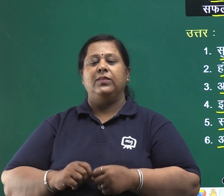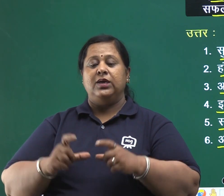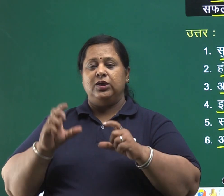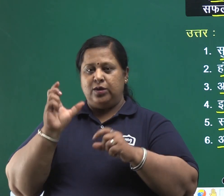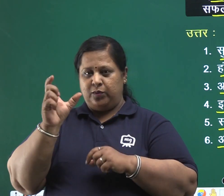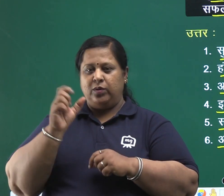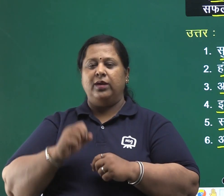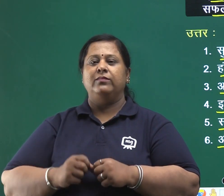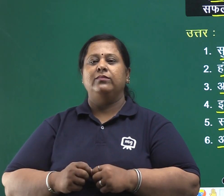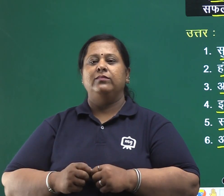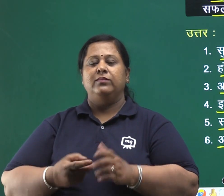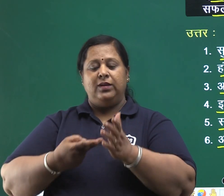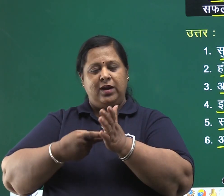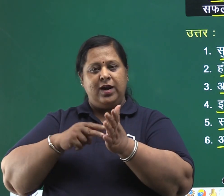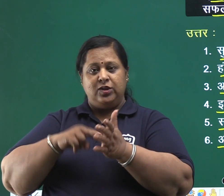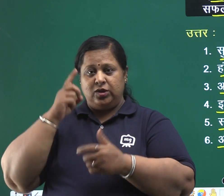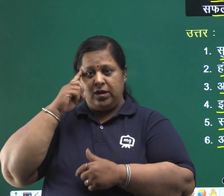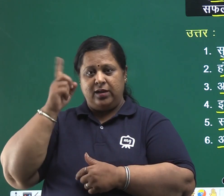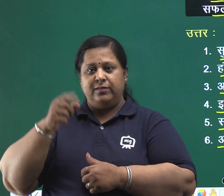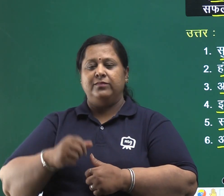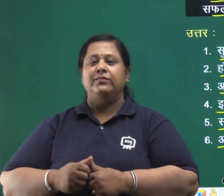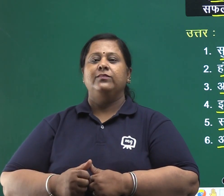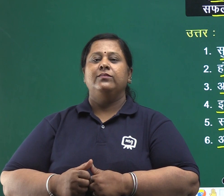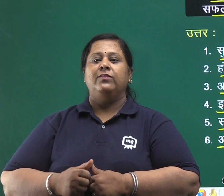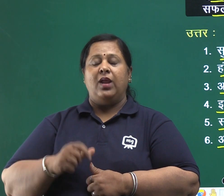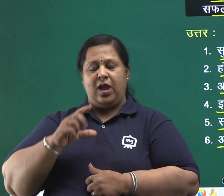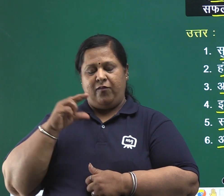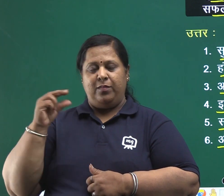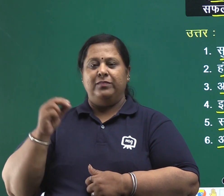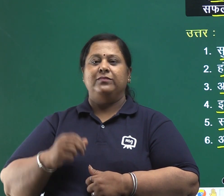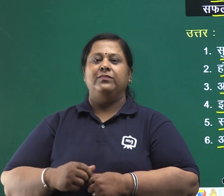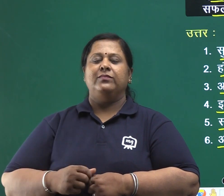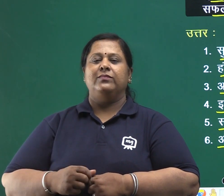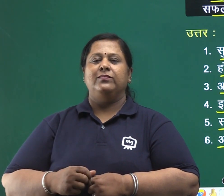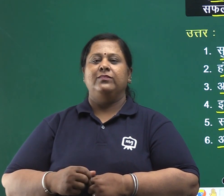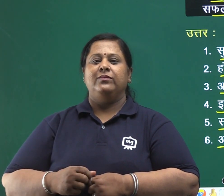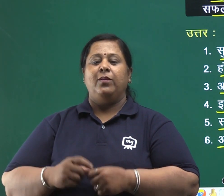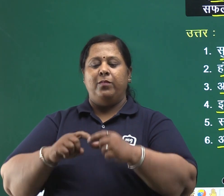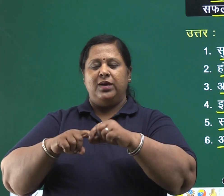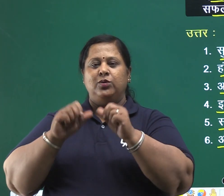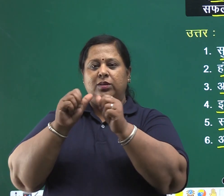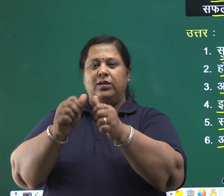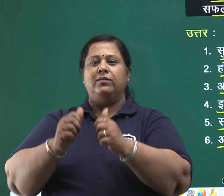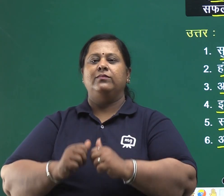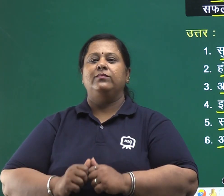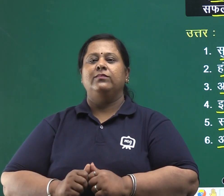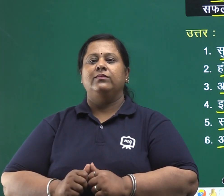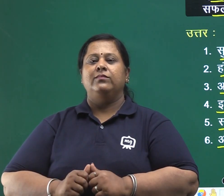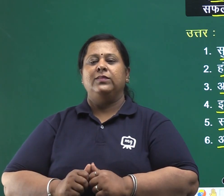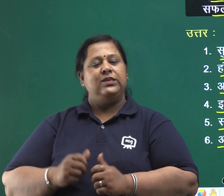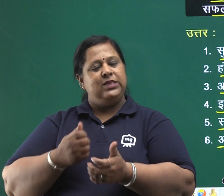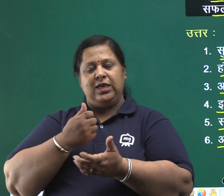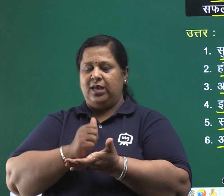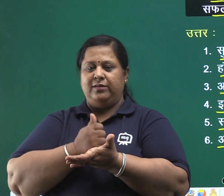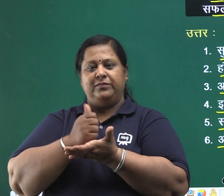शब्दों के अर्थ जाने एवं प्रश्नोत्तर